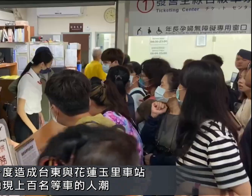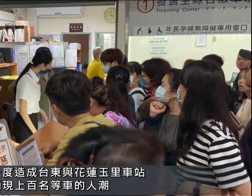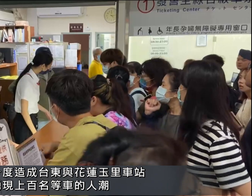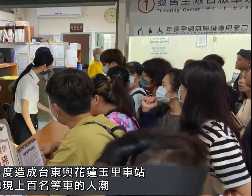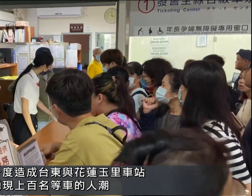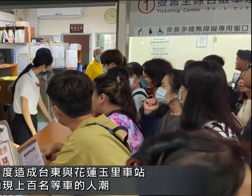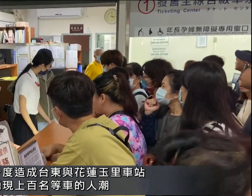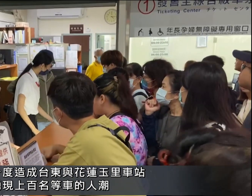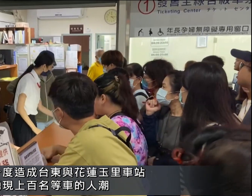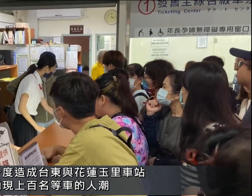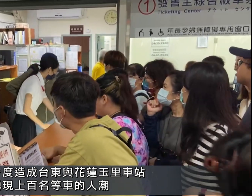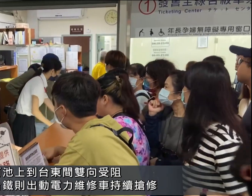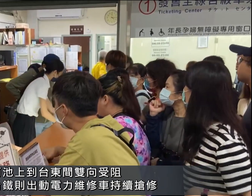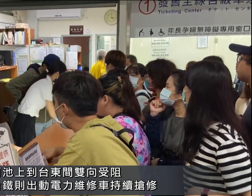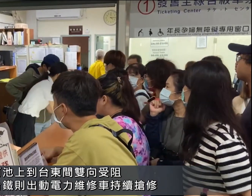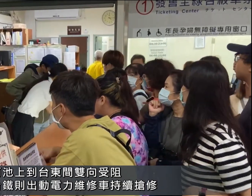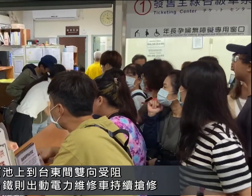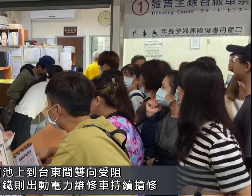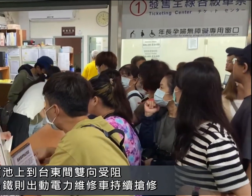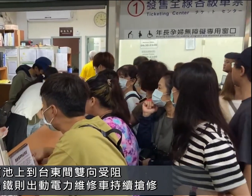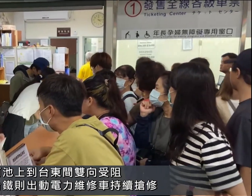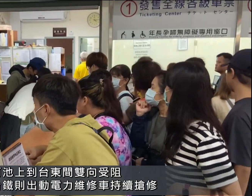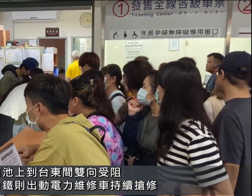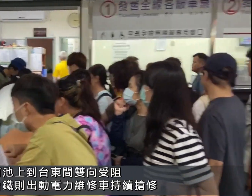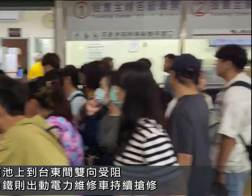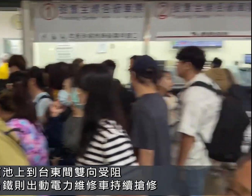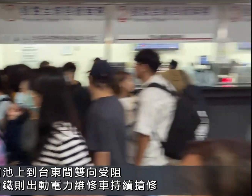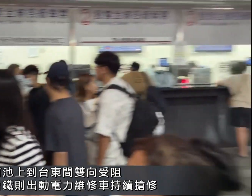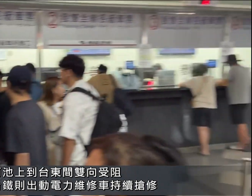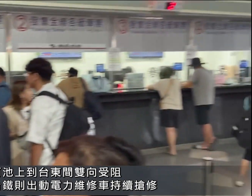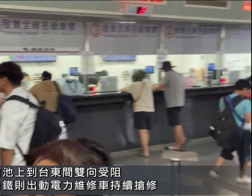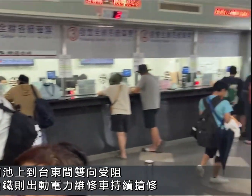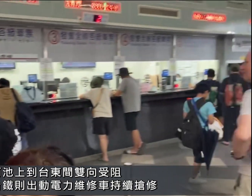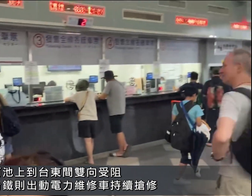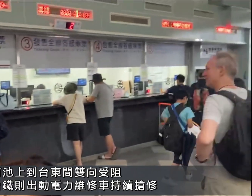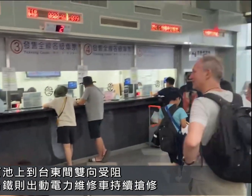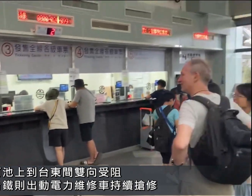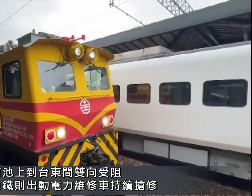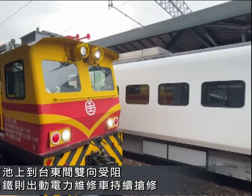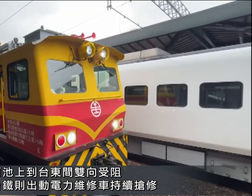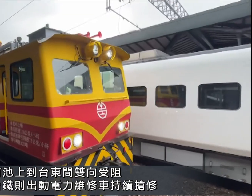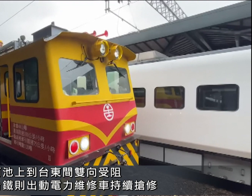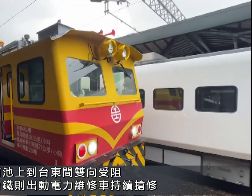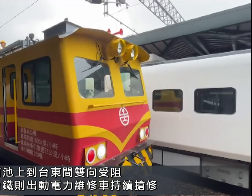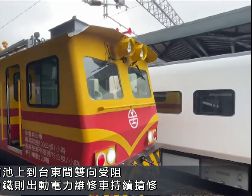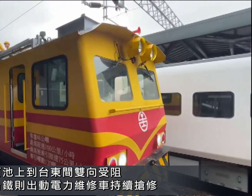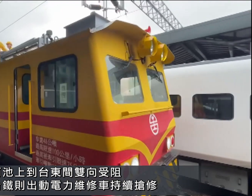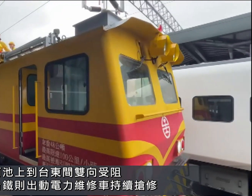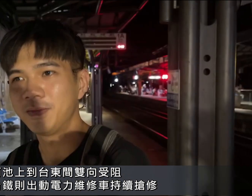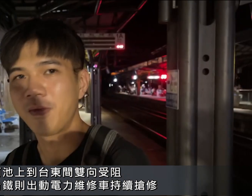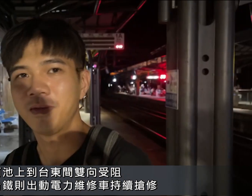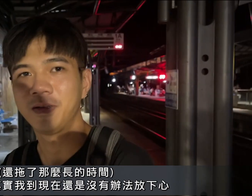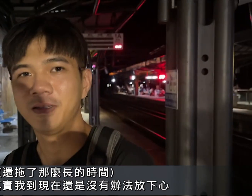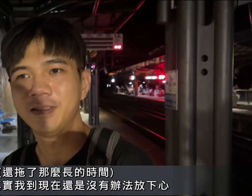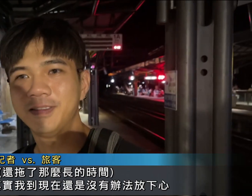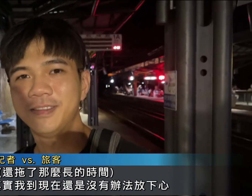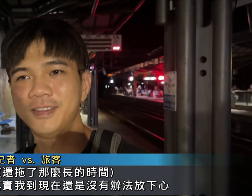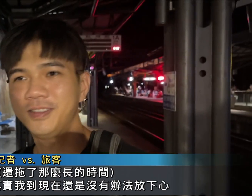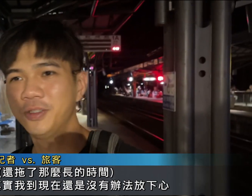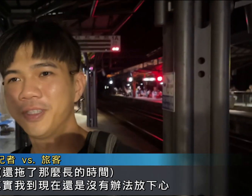潮，而池上到台东间双向受阻，台铁则出动电力维修车持续抢修， 还拖了那么长的时间。 其实我到现